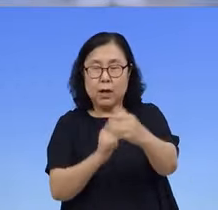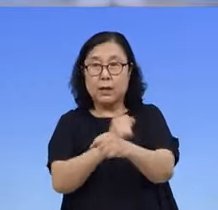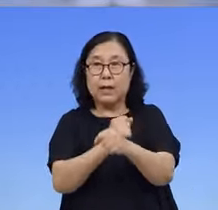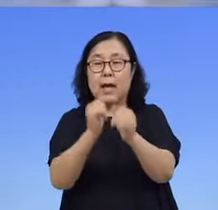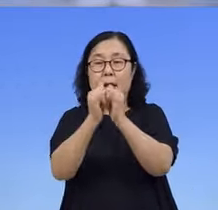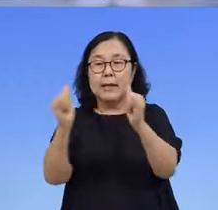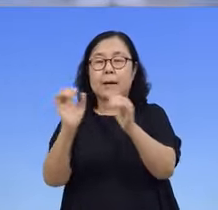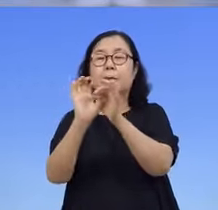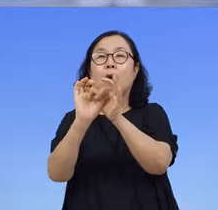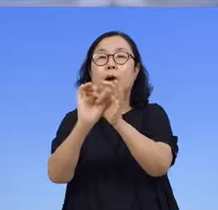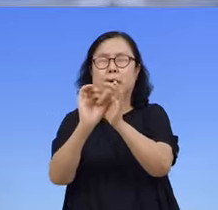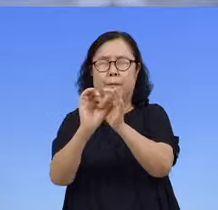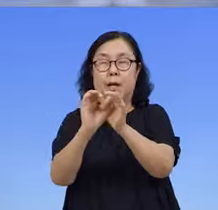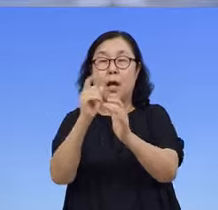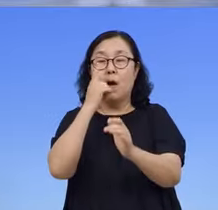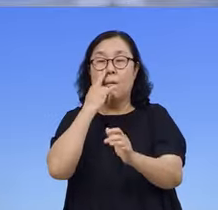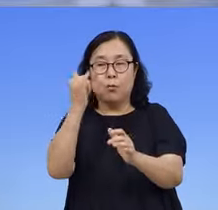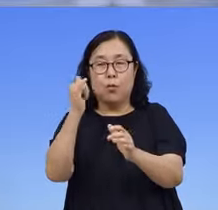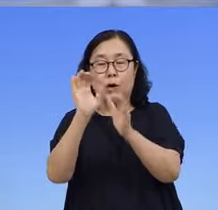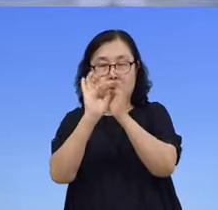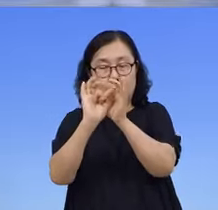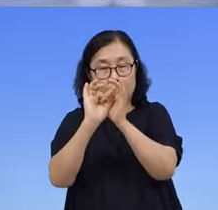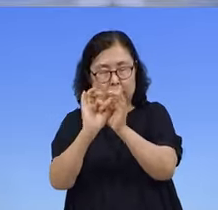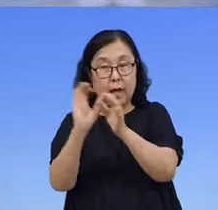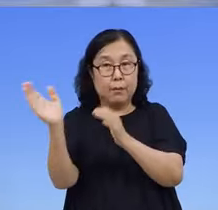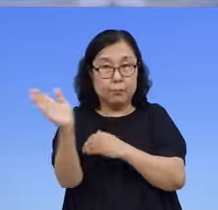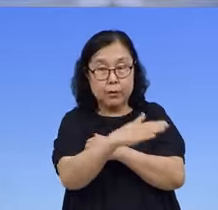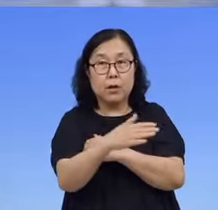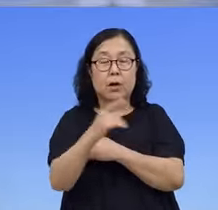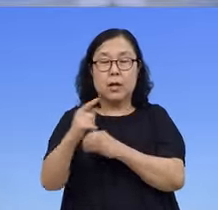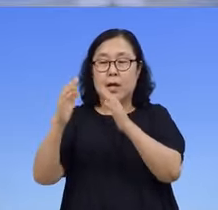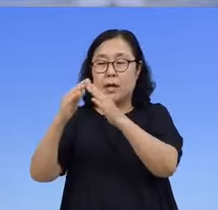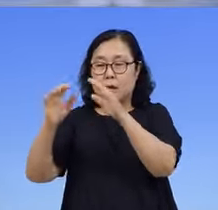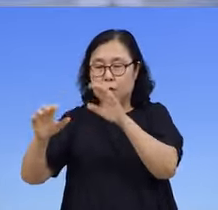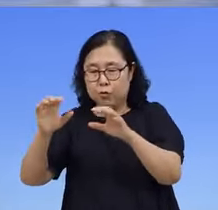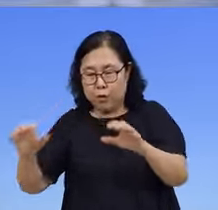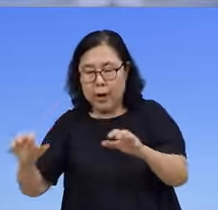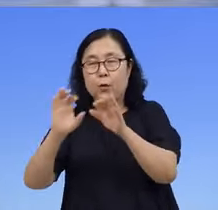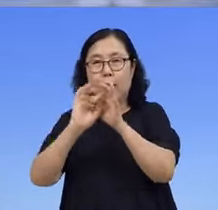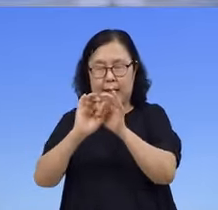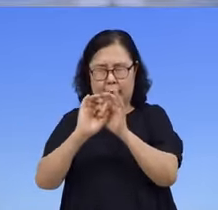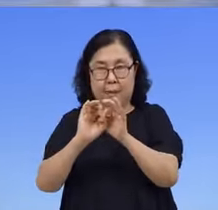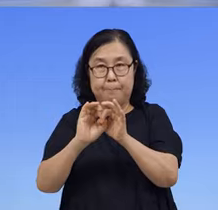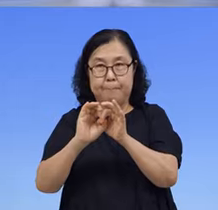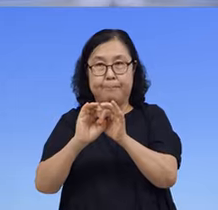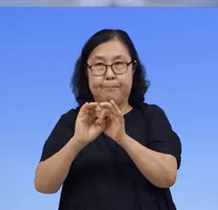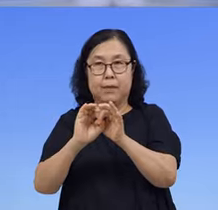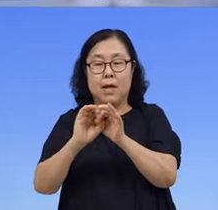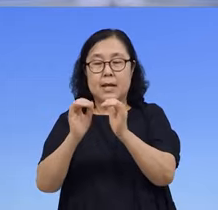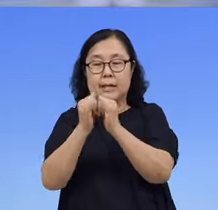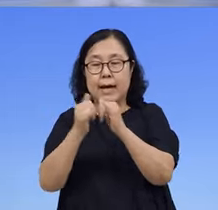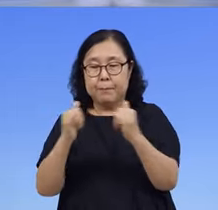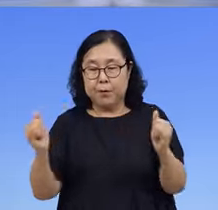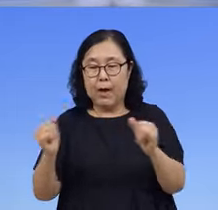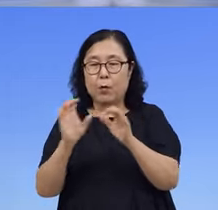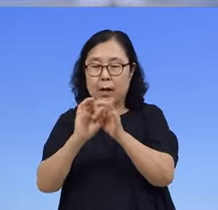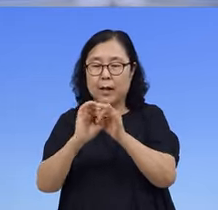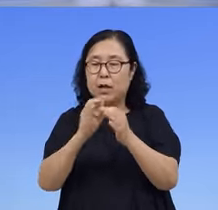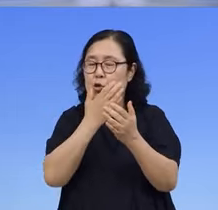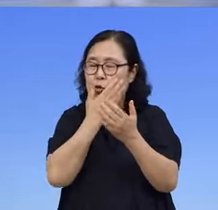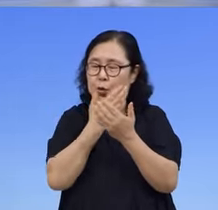관계예요. 가장 가까이 부모와의 관계로부터 시작해서 내 이웃과의 관계.